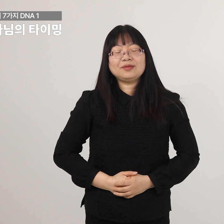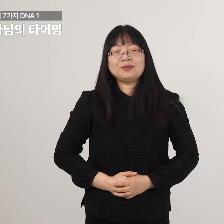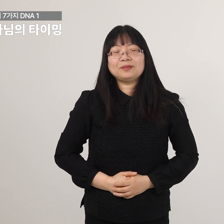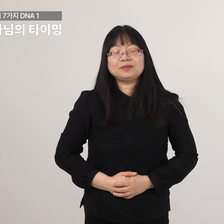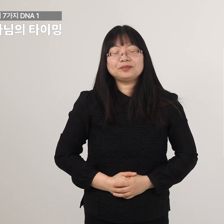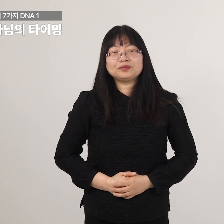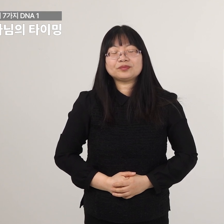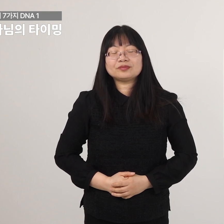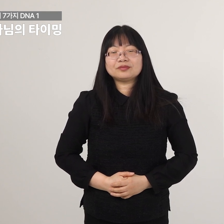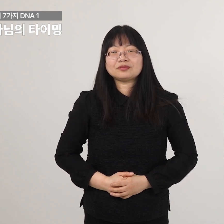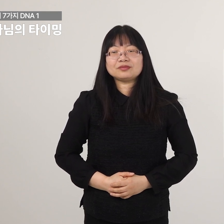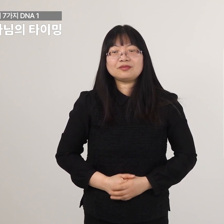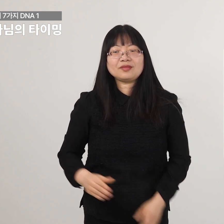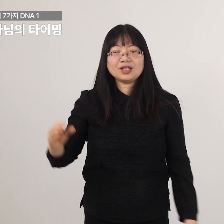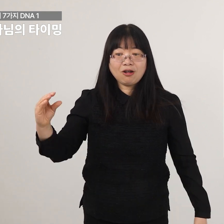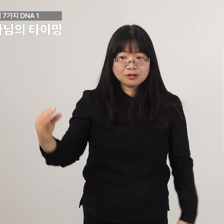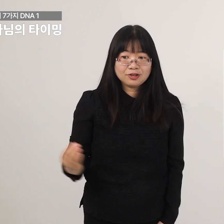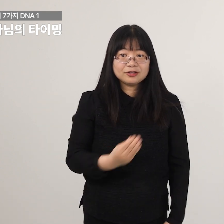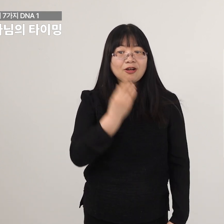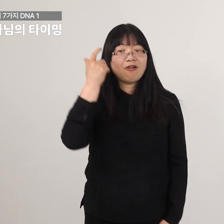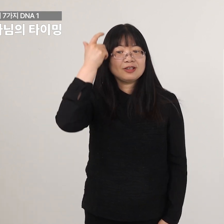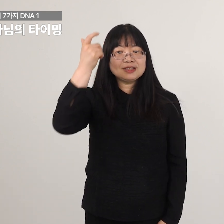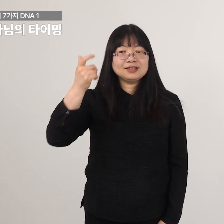시작하네. 성령이